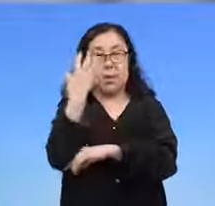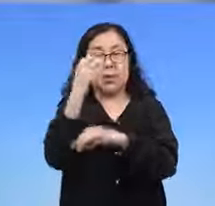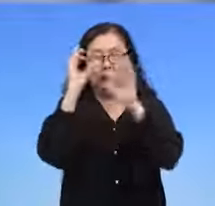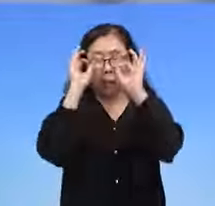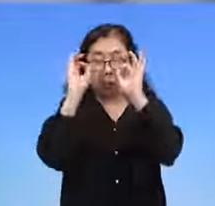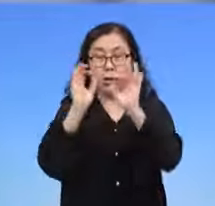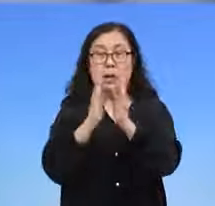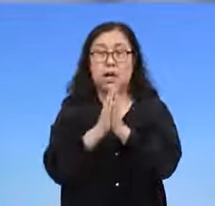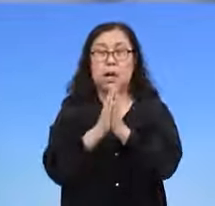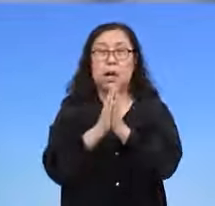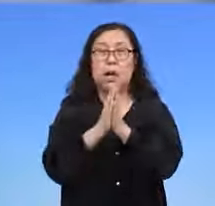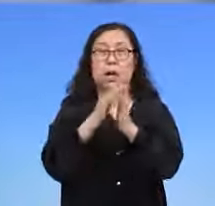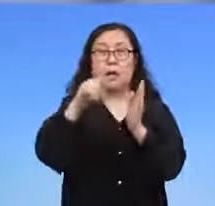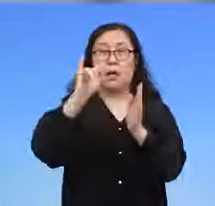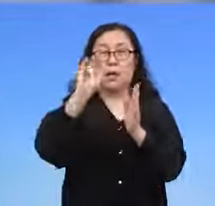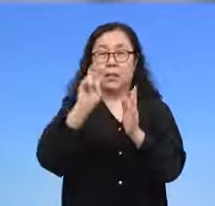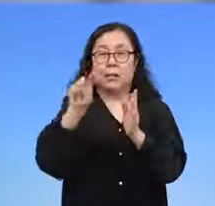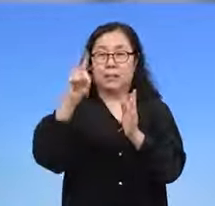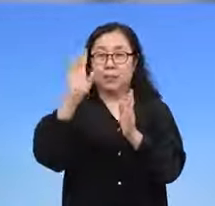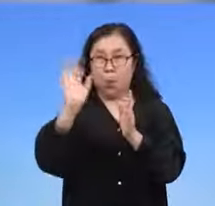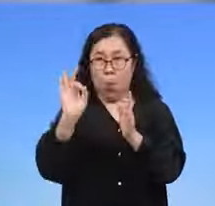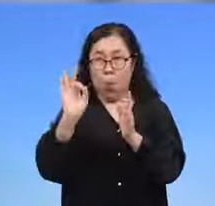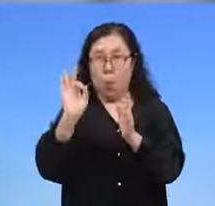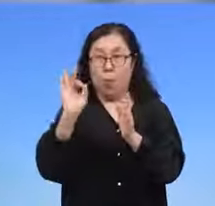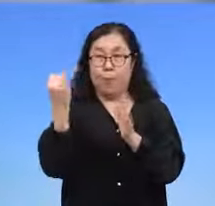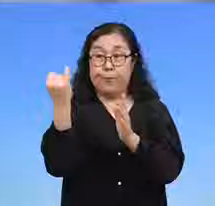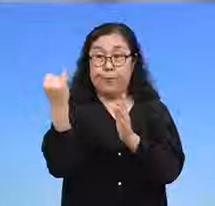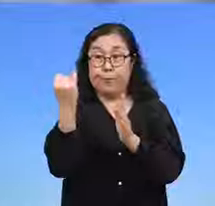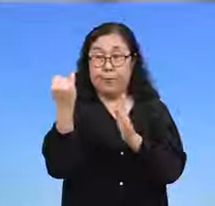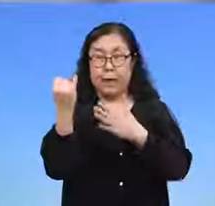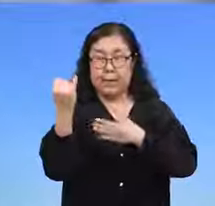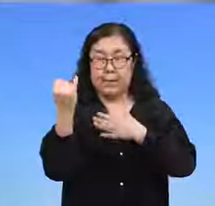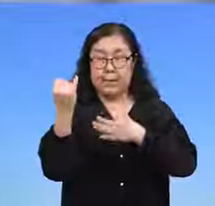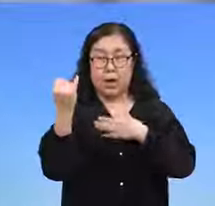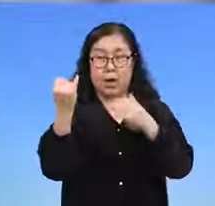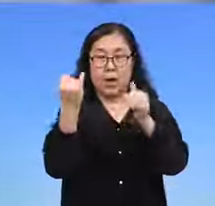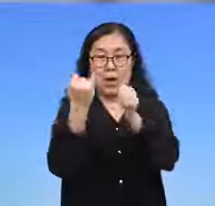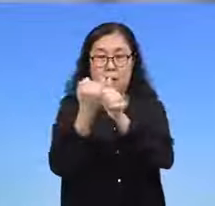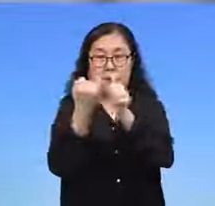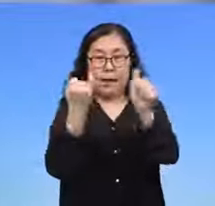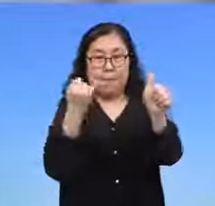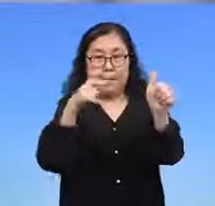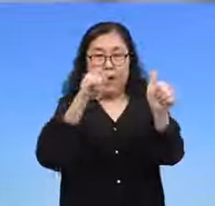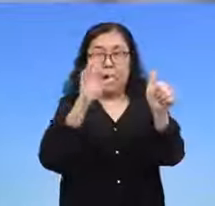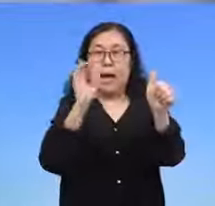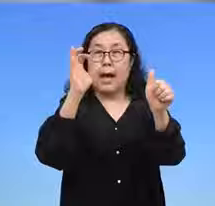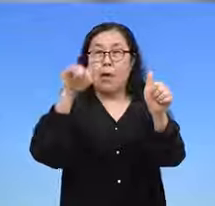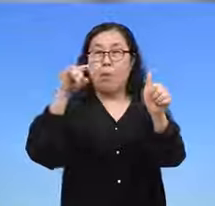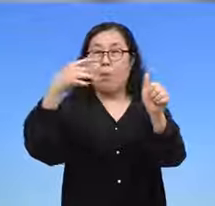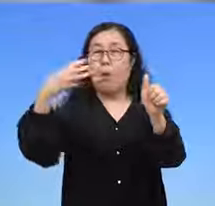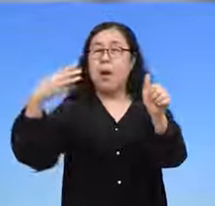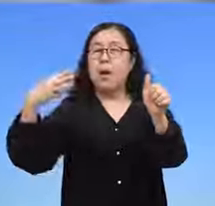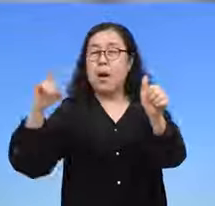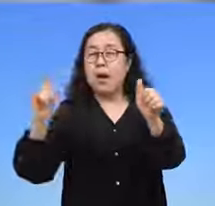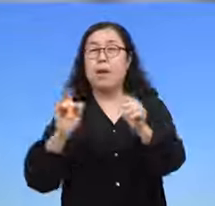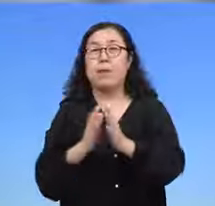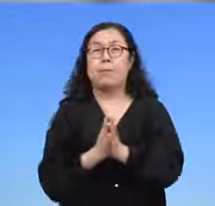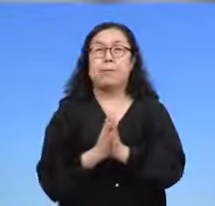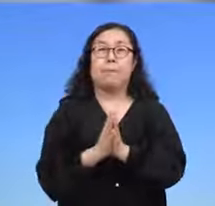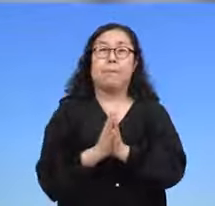보니까요, 여러분 그 방송인 김송 씨라고 아시죠? 남편이 가수 강원래 씨인데요,